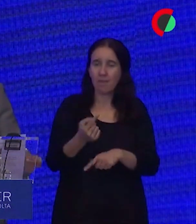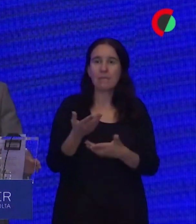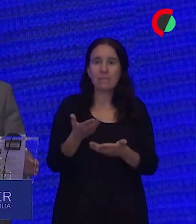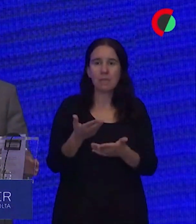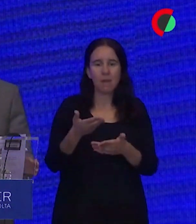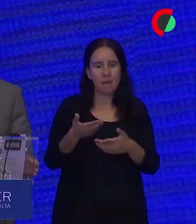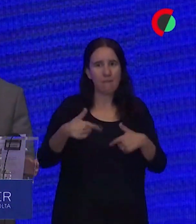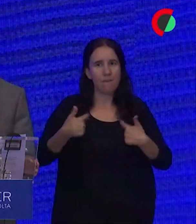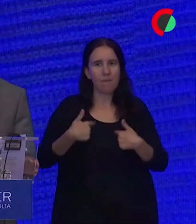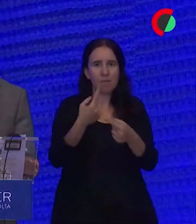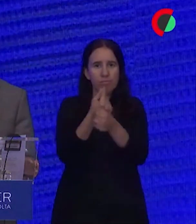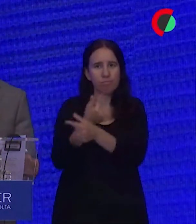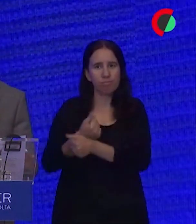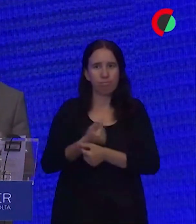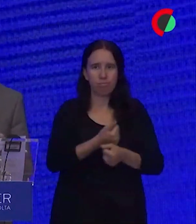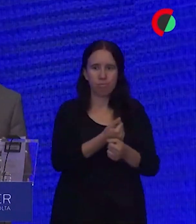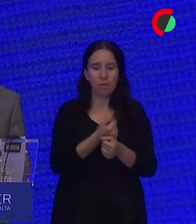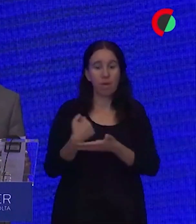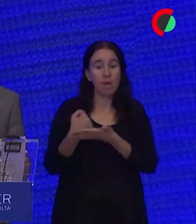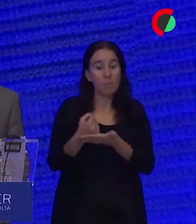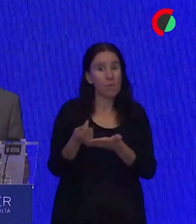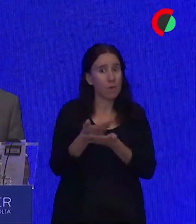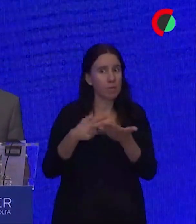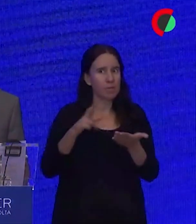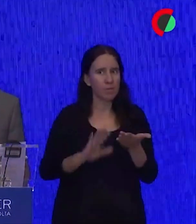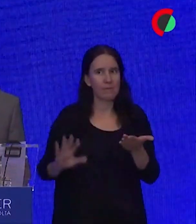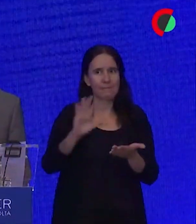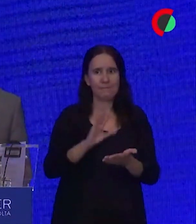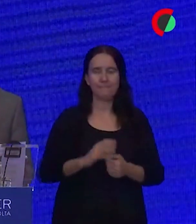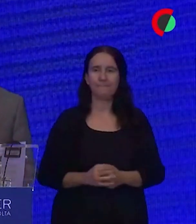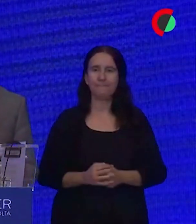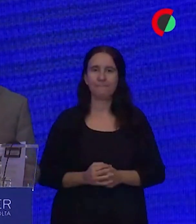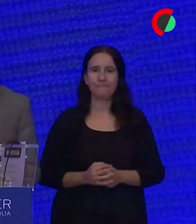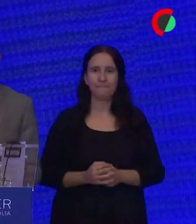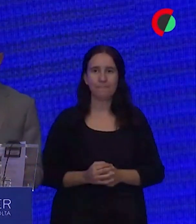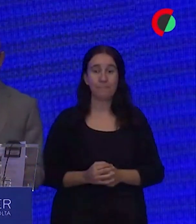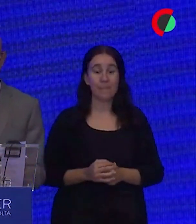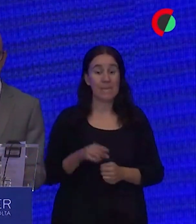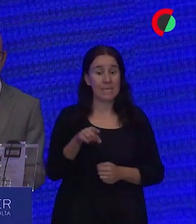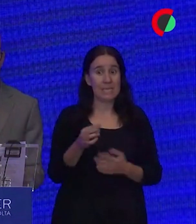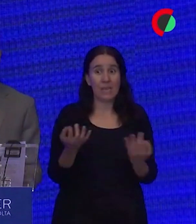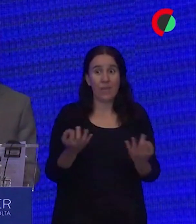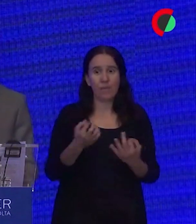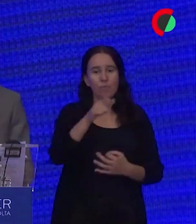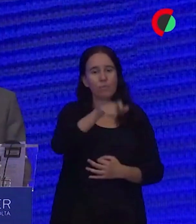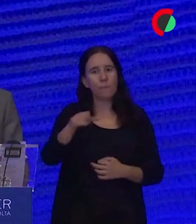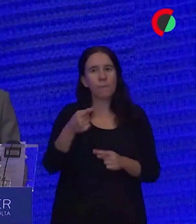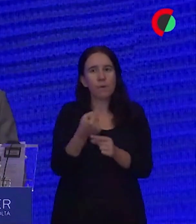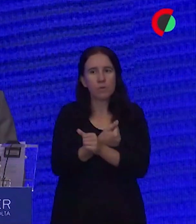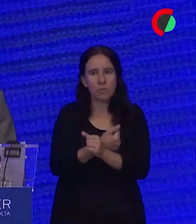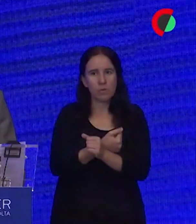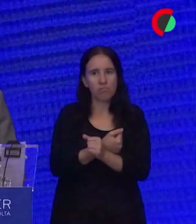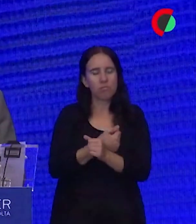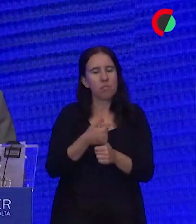os hábitos de consumo de forma a apoiar a economia nacional. Desta forma, os consumidores têm uma